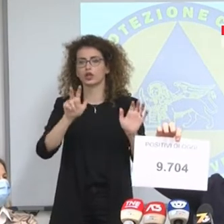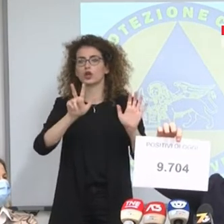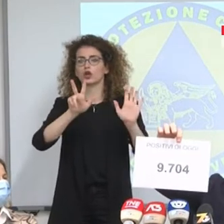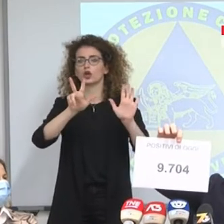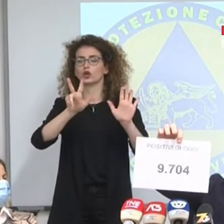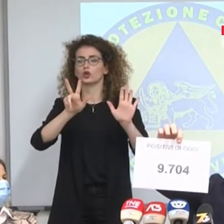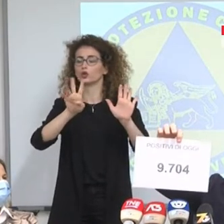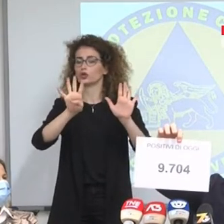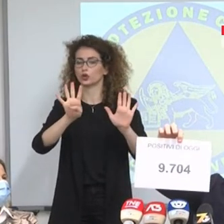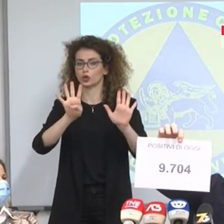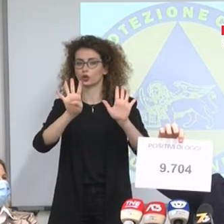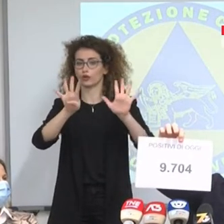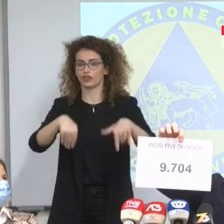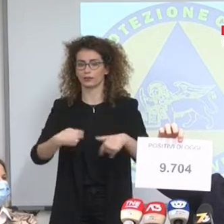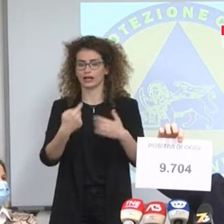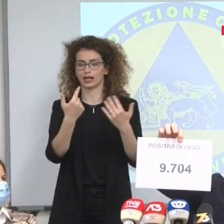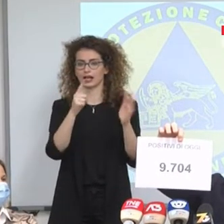che continua a calare,